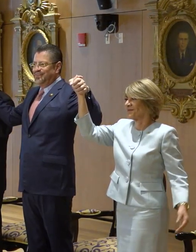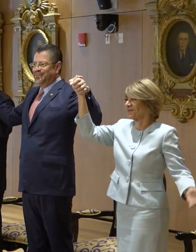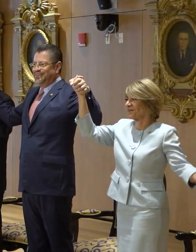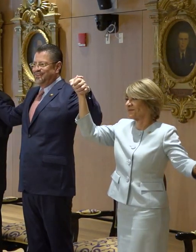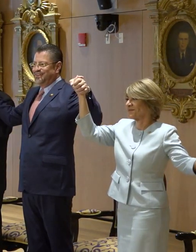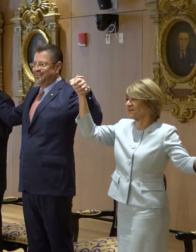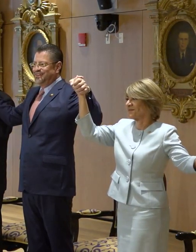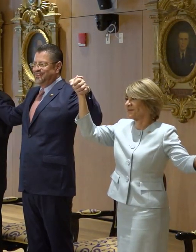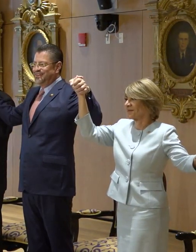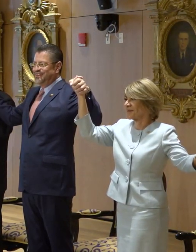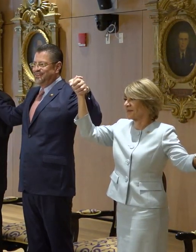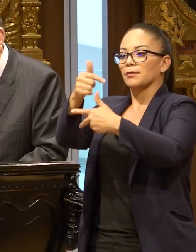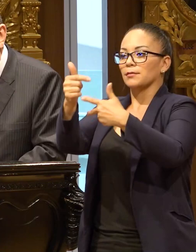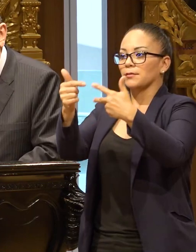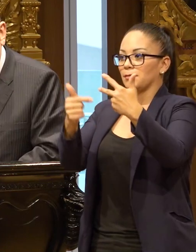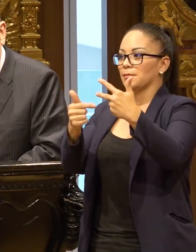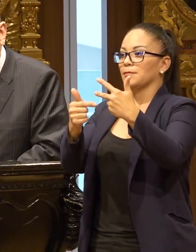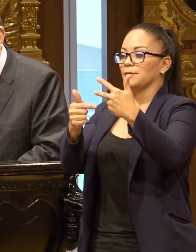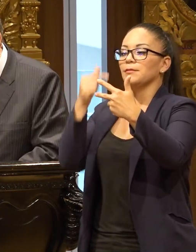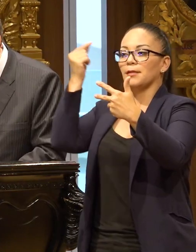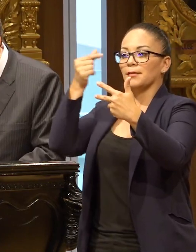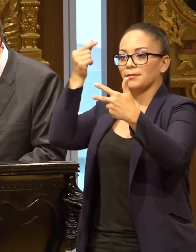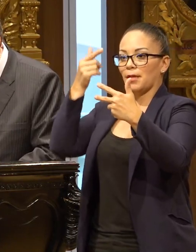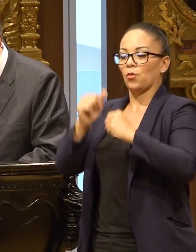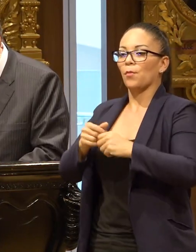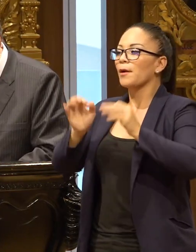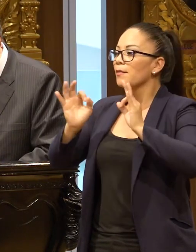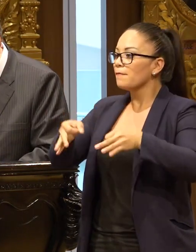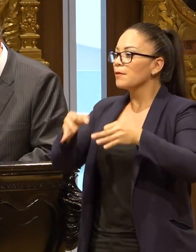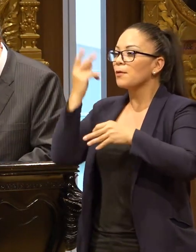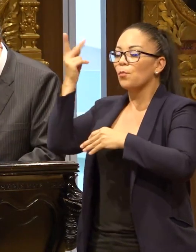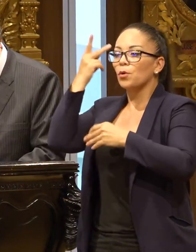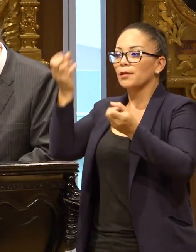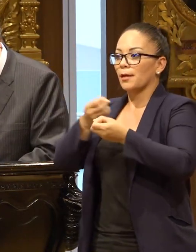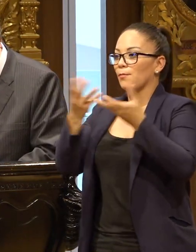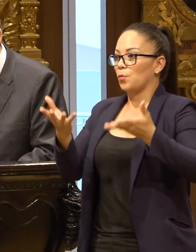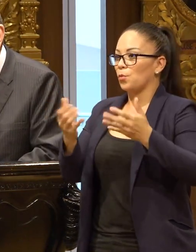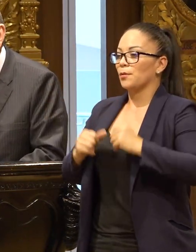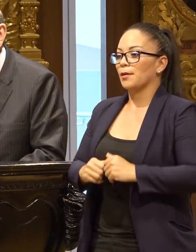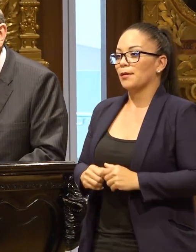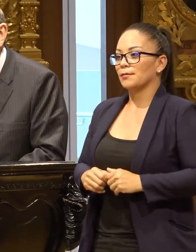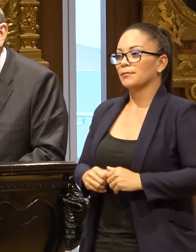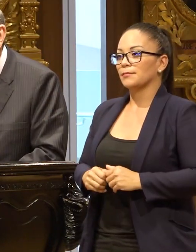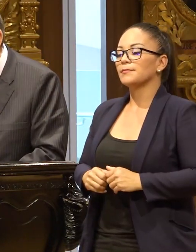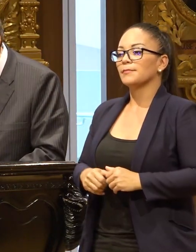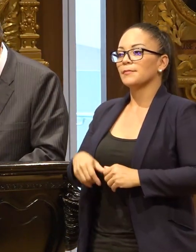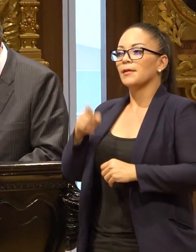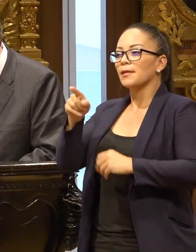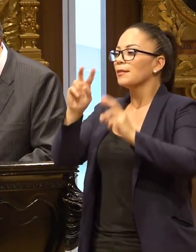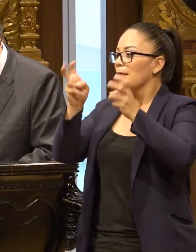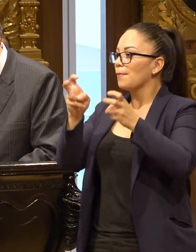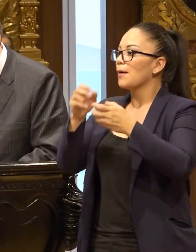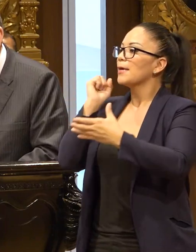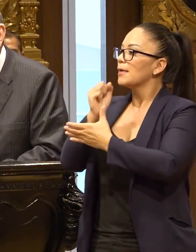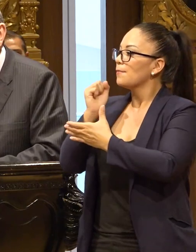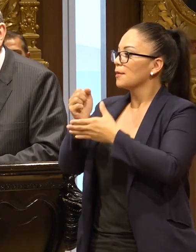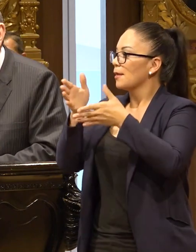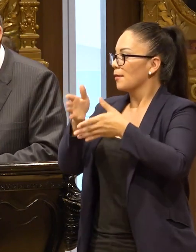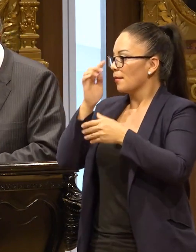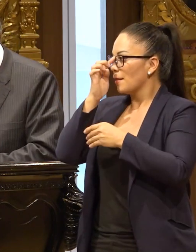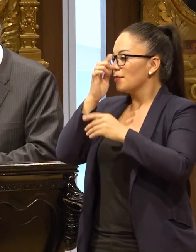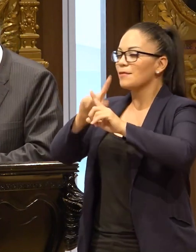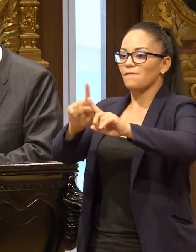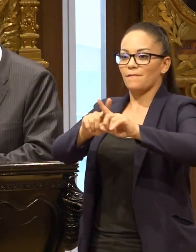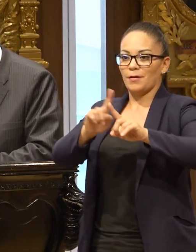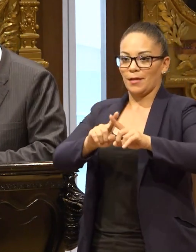del Estado en la definición de una política pública de la criminalidad en sus